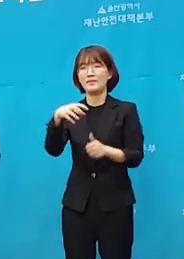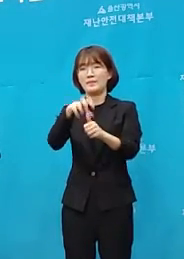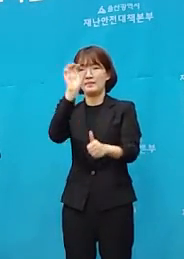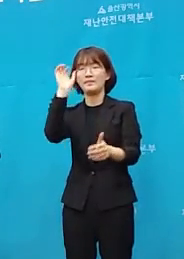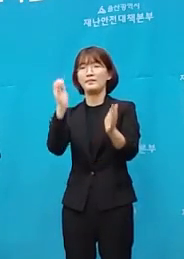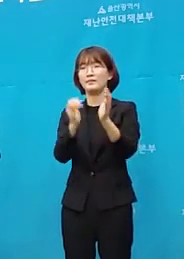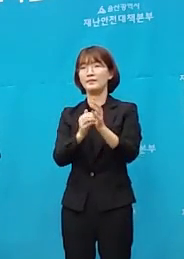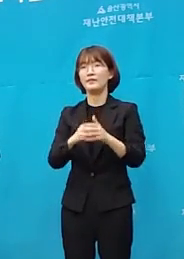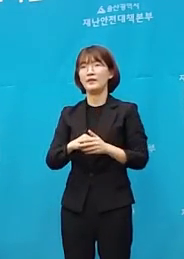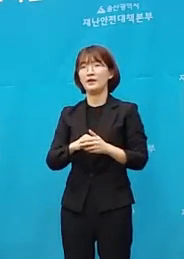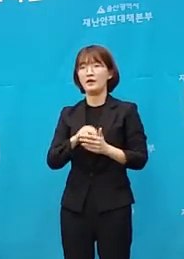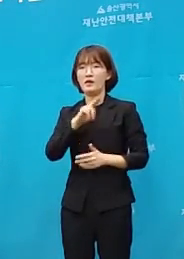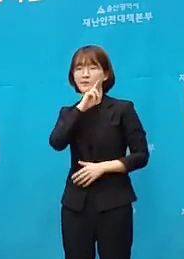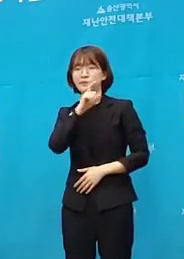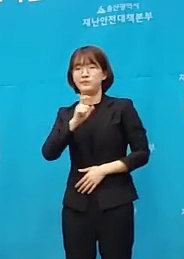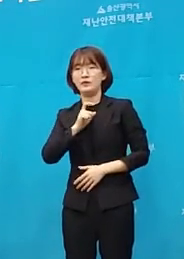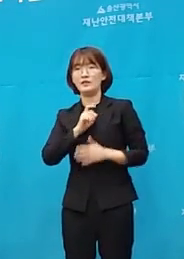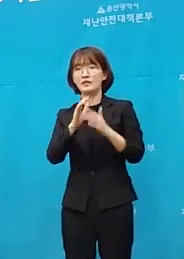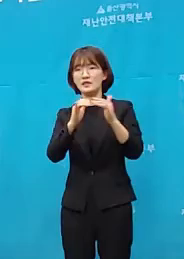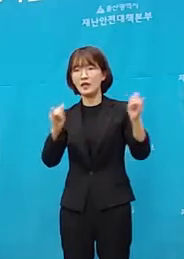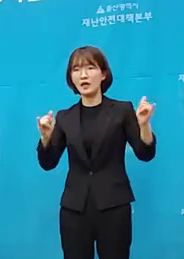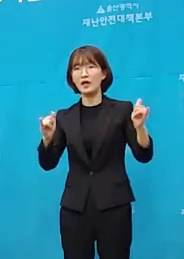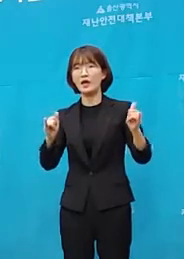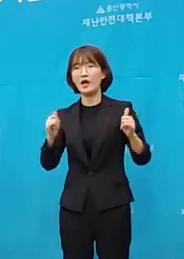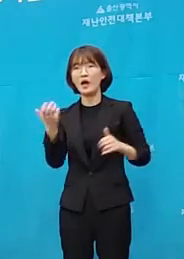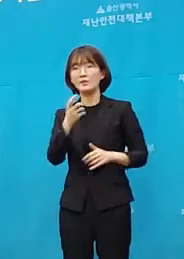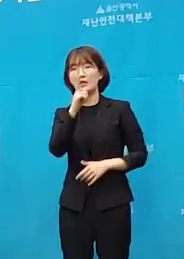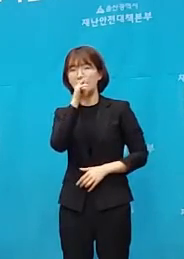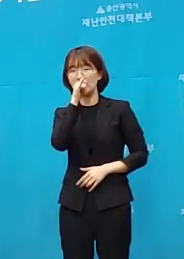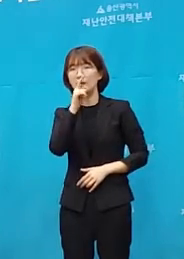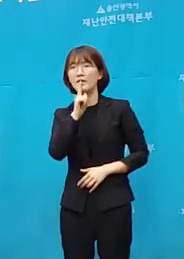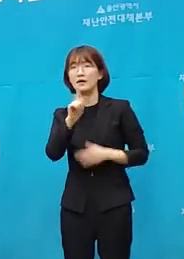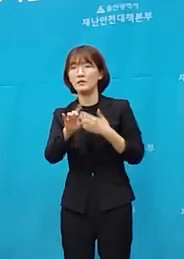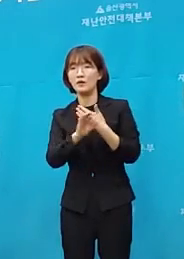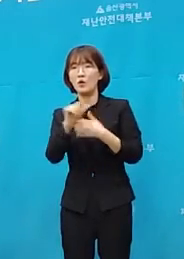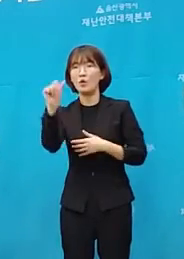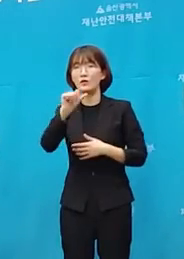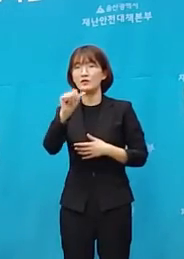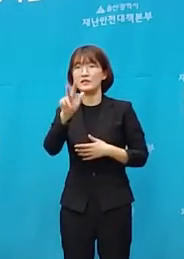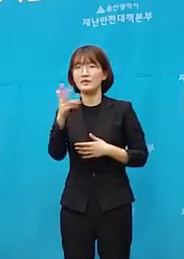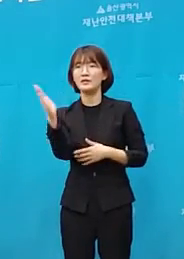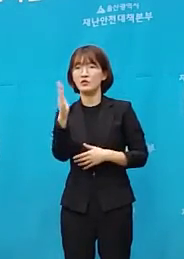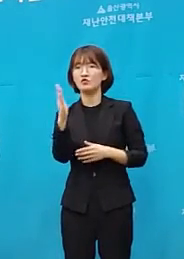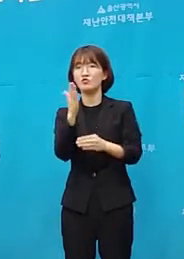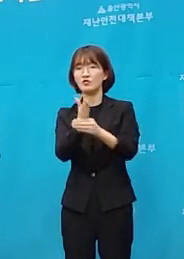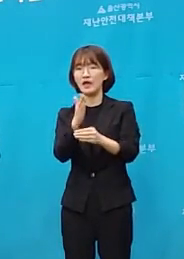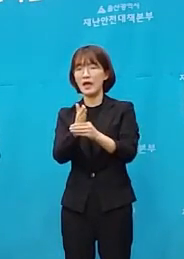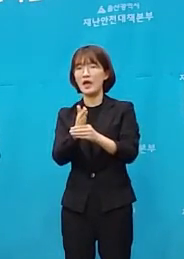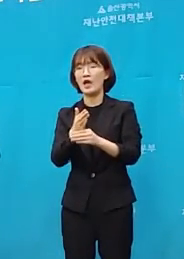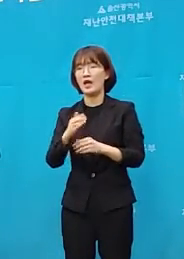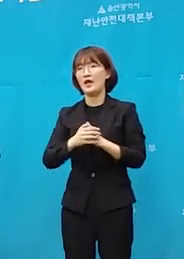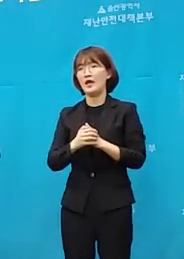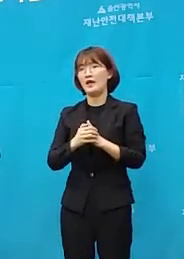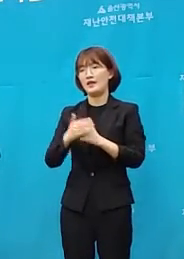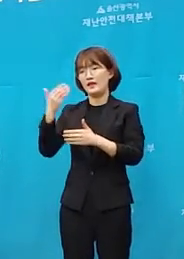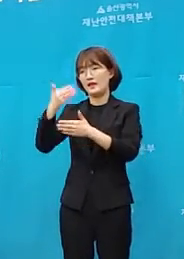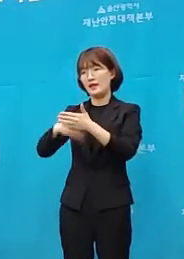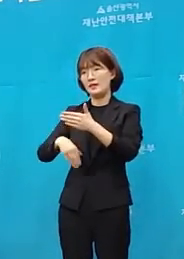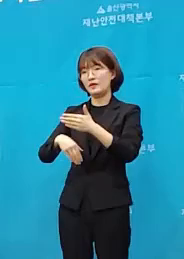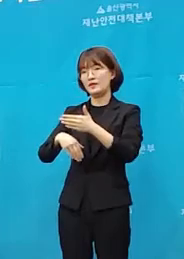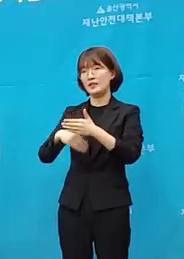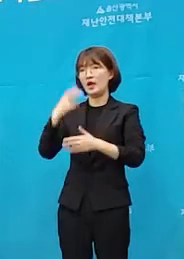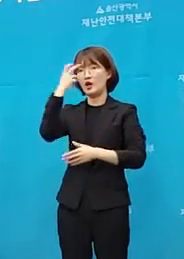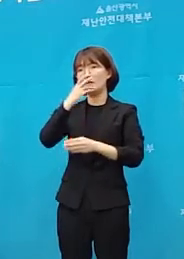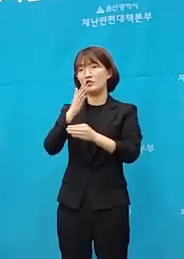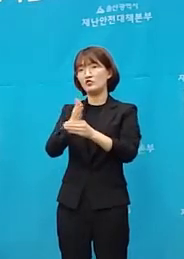해제되었습니다. 의사환자 및 조사 대상 유증상자 5,575명 중 5,465명이 검출을 받고